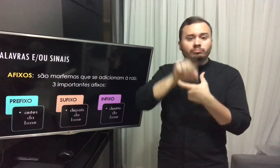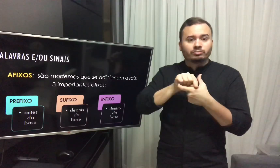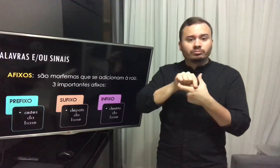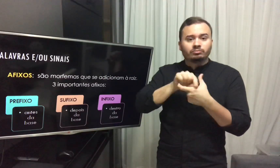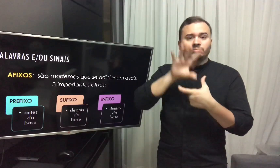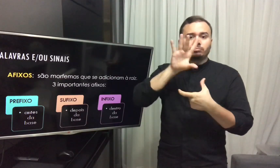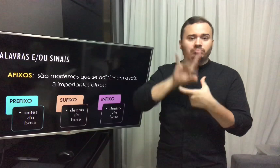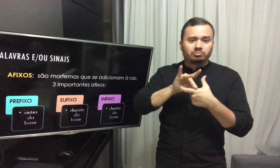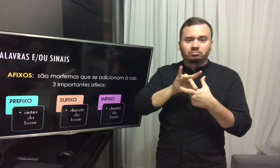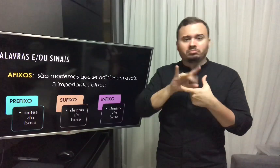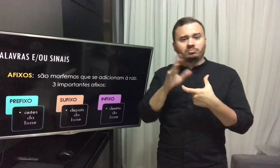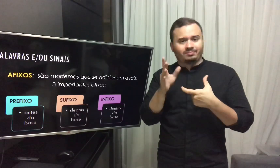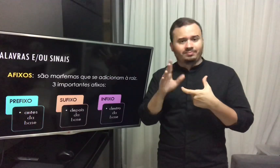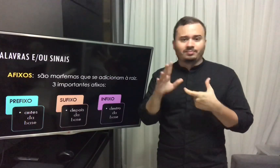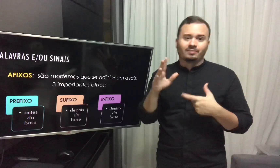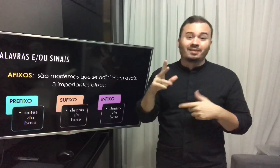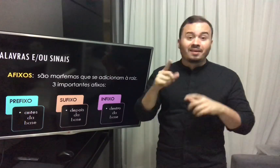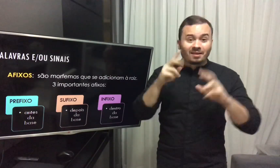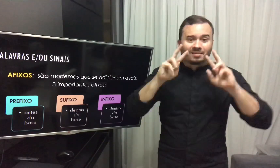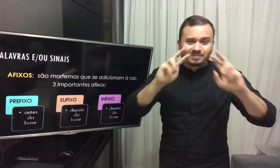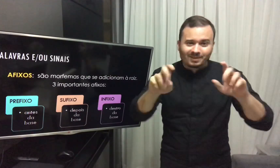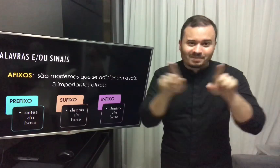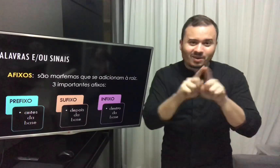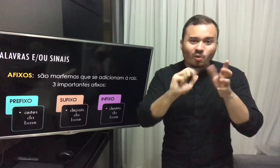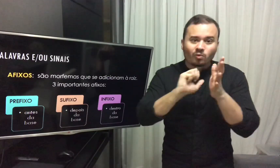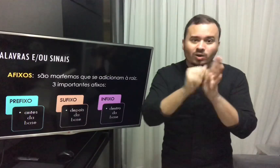E também temos os infixos.